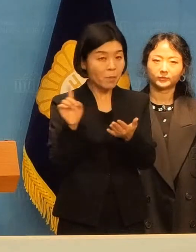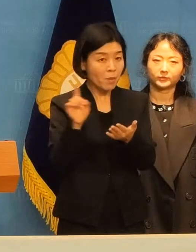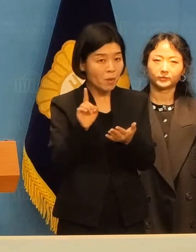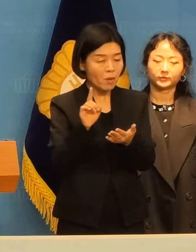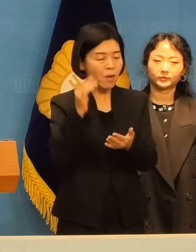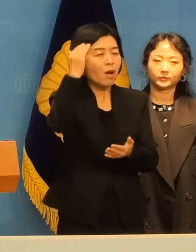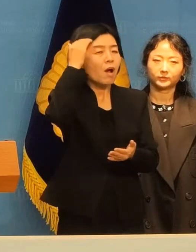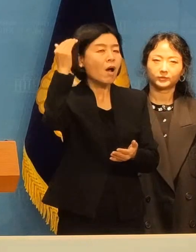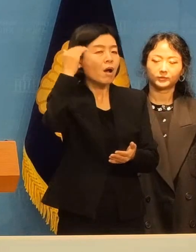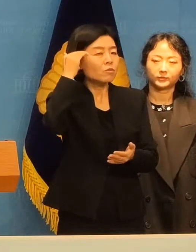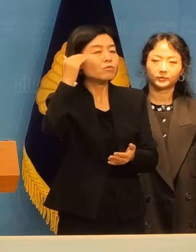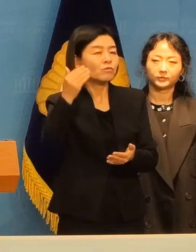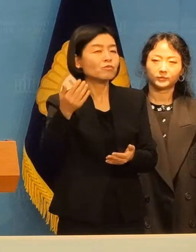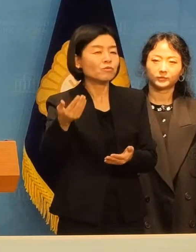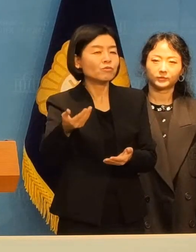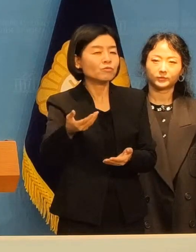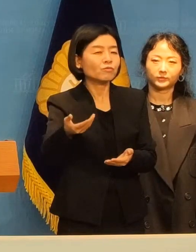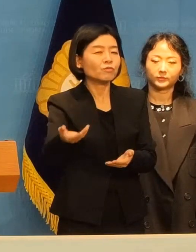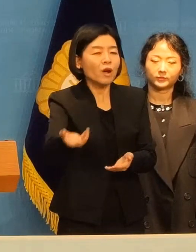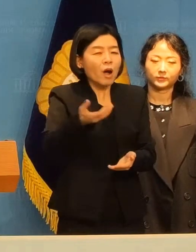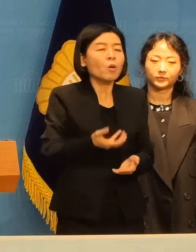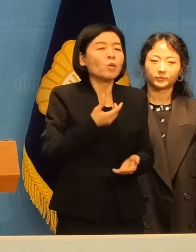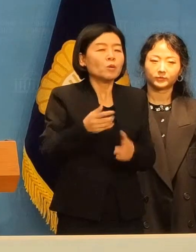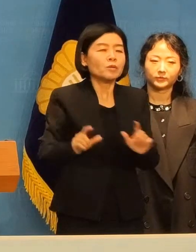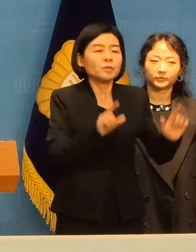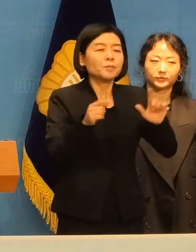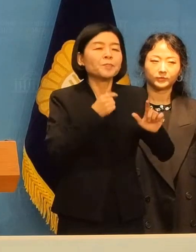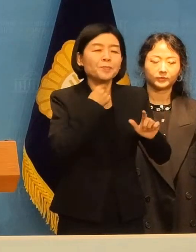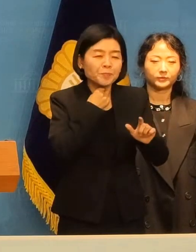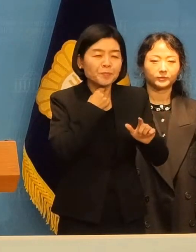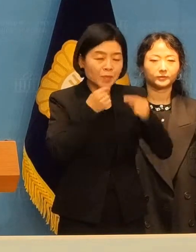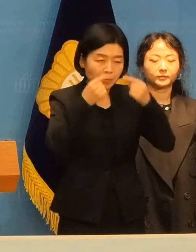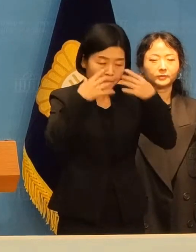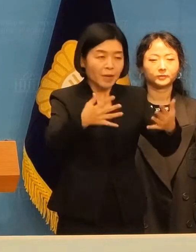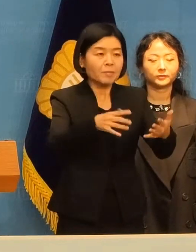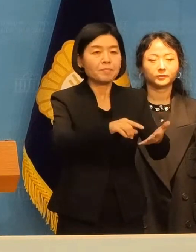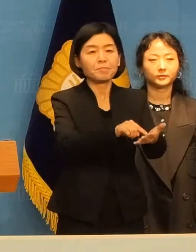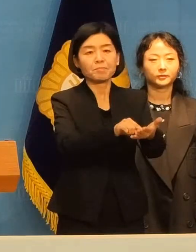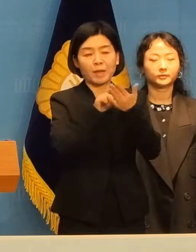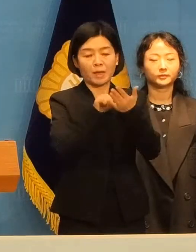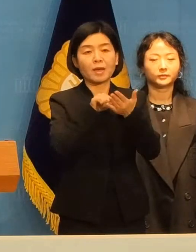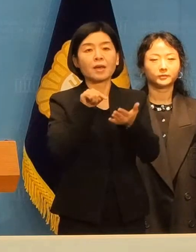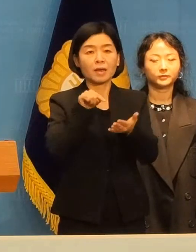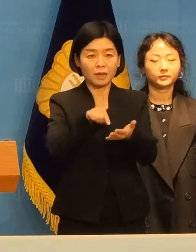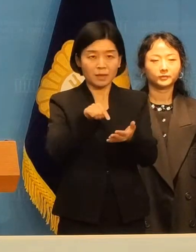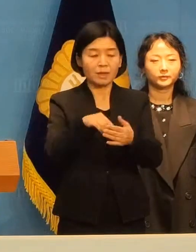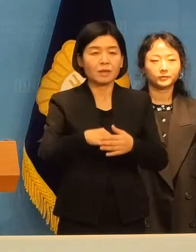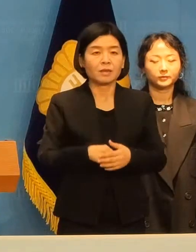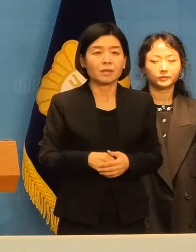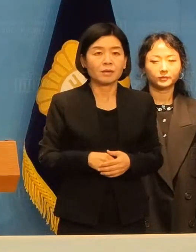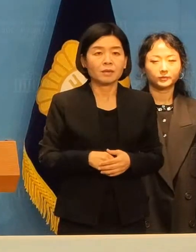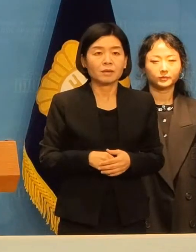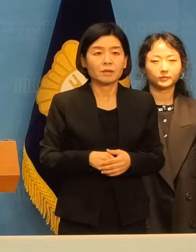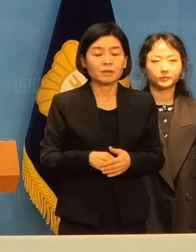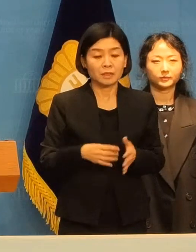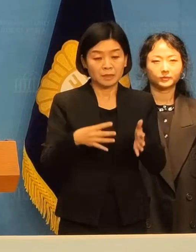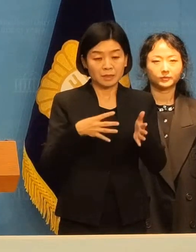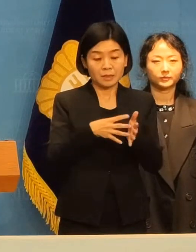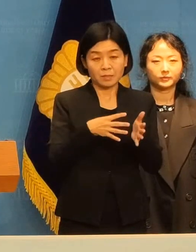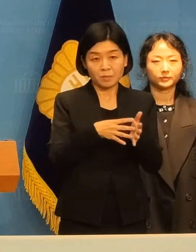한국으로의 귀순 의사를 명백히 밝힌 바 있습니다. 이에 따라